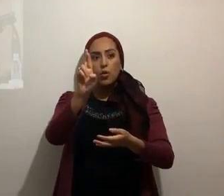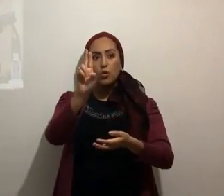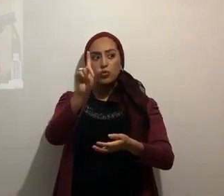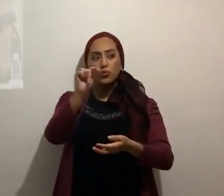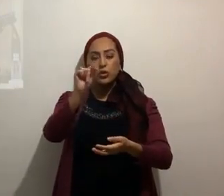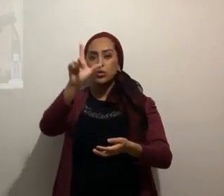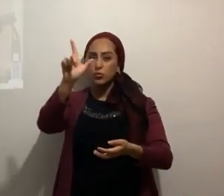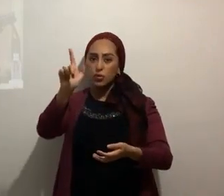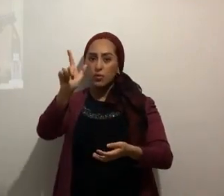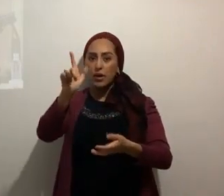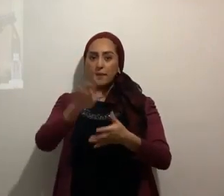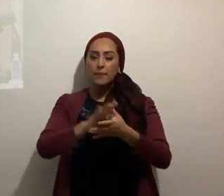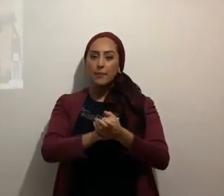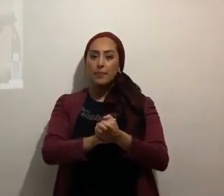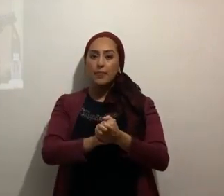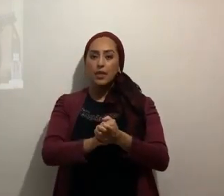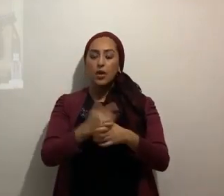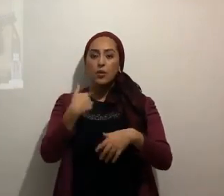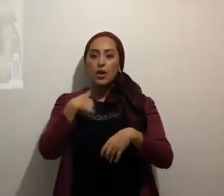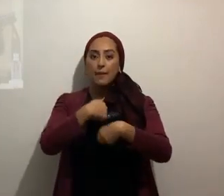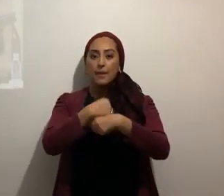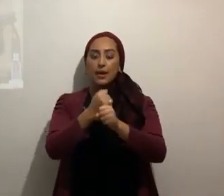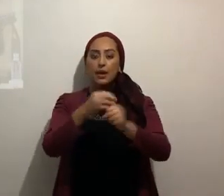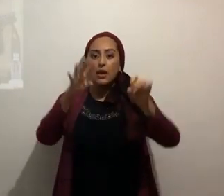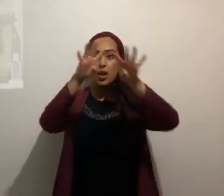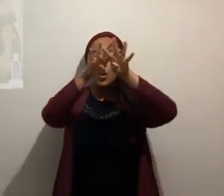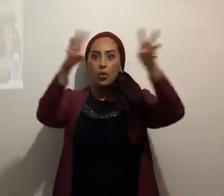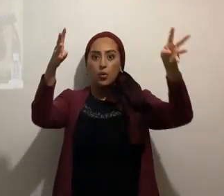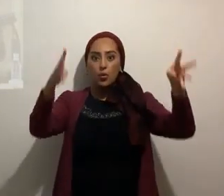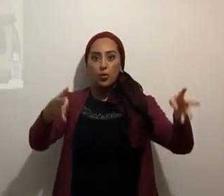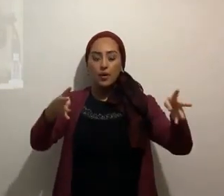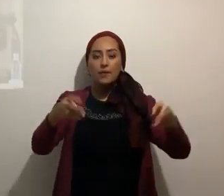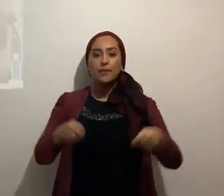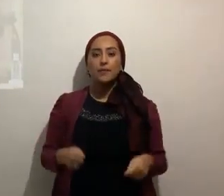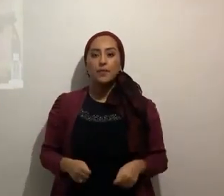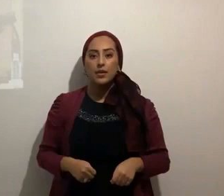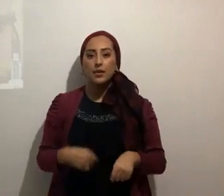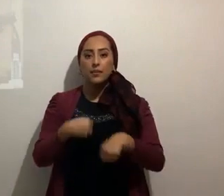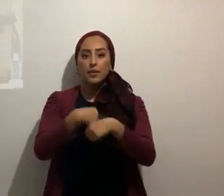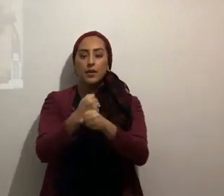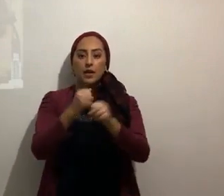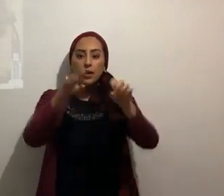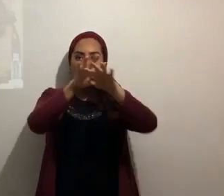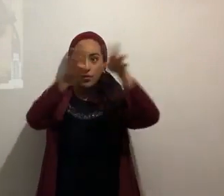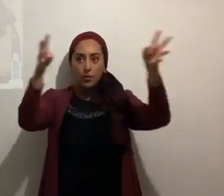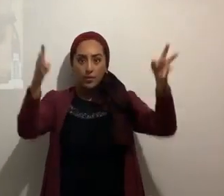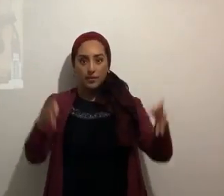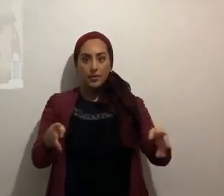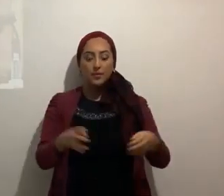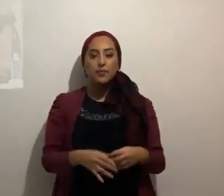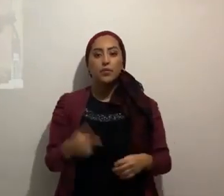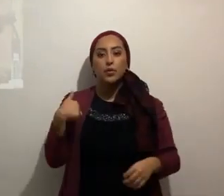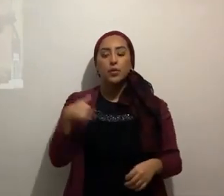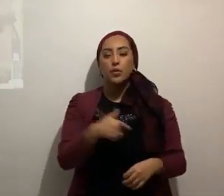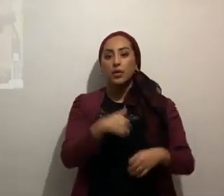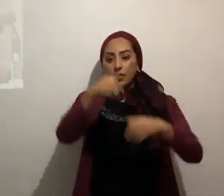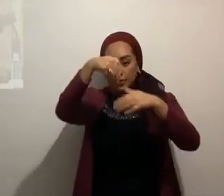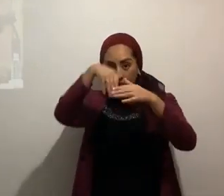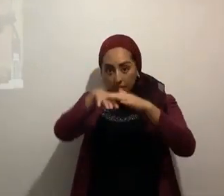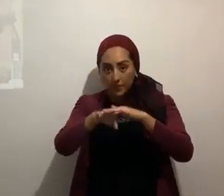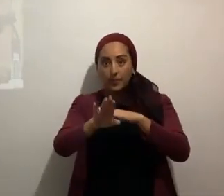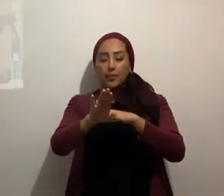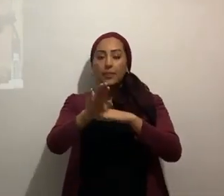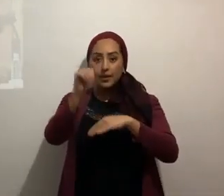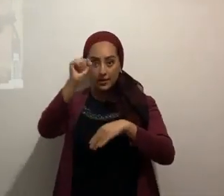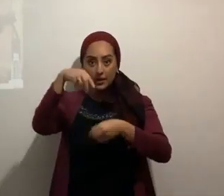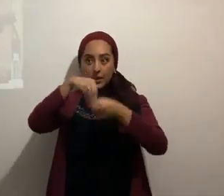2021, se construyó una sukkah, o 2020, etc., se construyó una cabaña. Entonces nosotros nos metemos ahí,